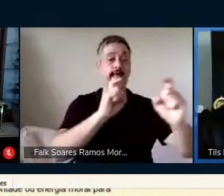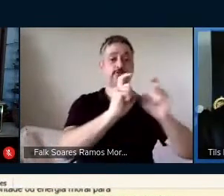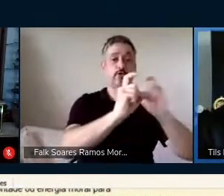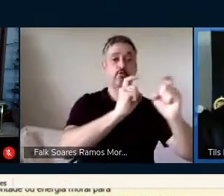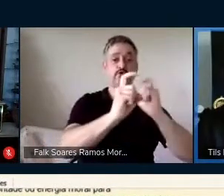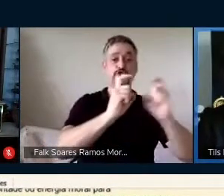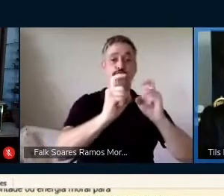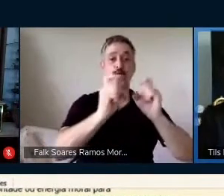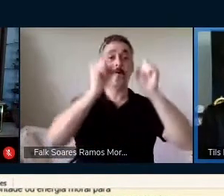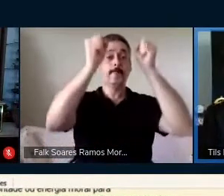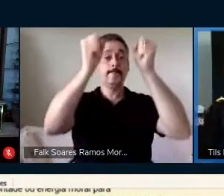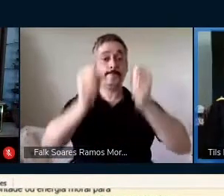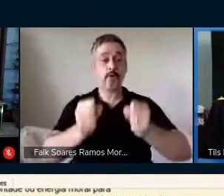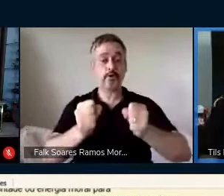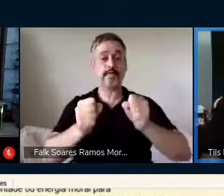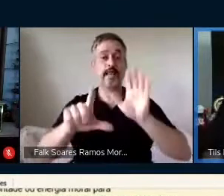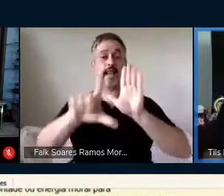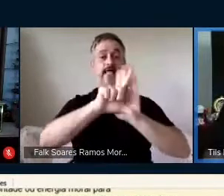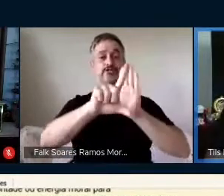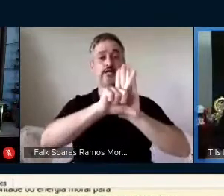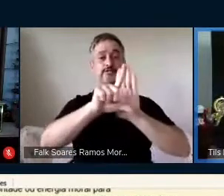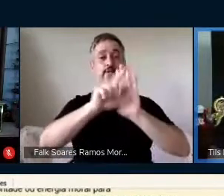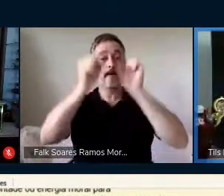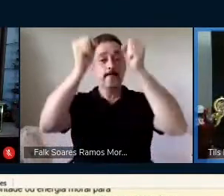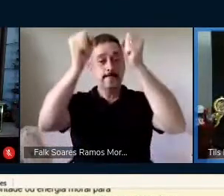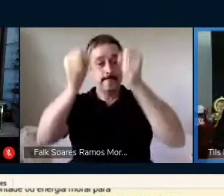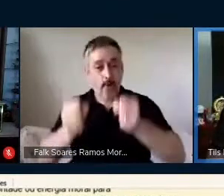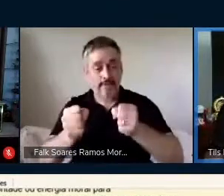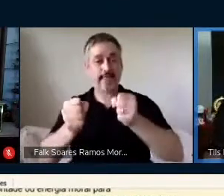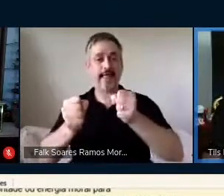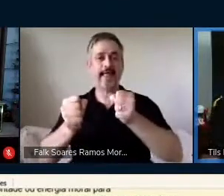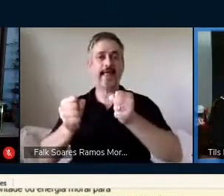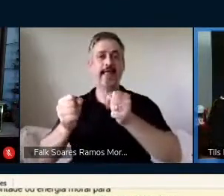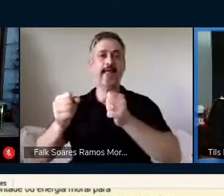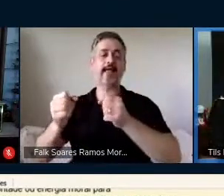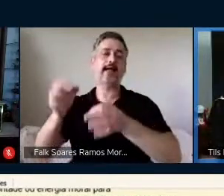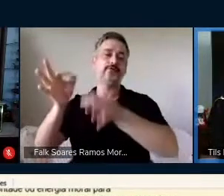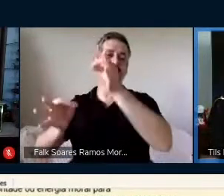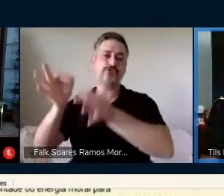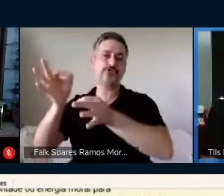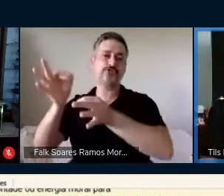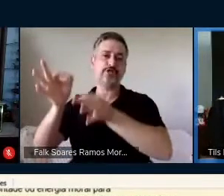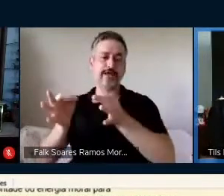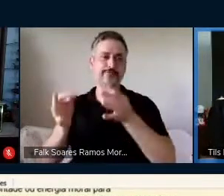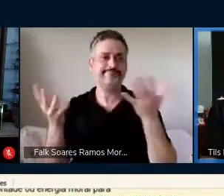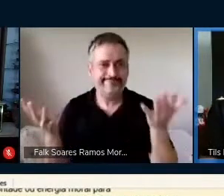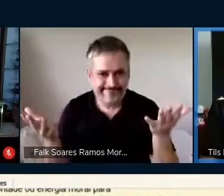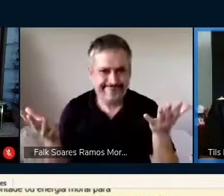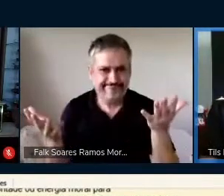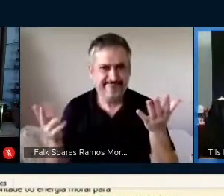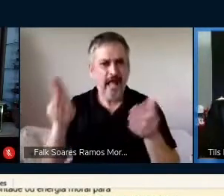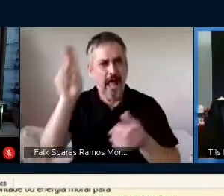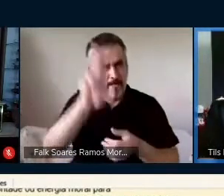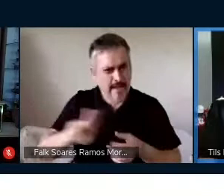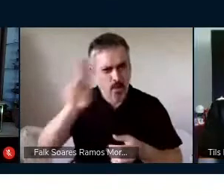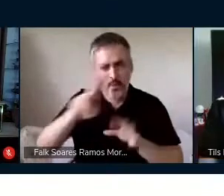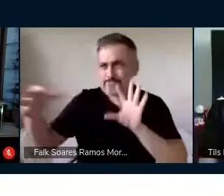No campo da política, como poderes executivo, poder legislativo e poder